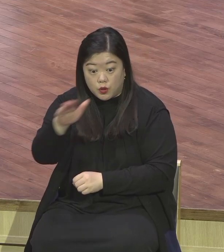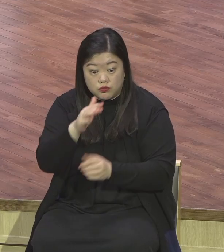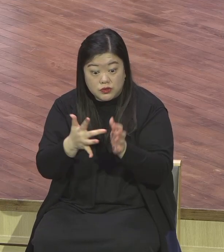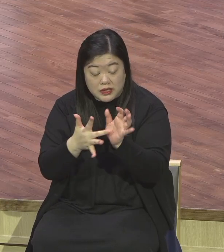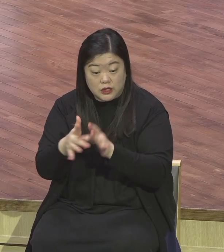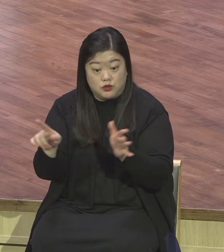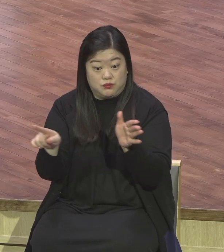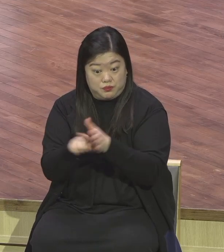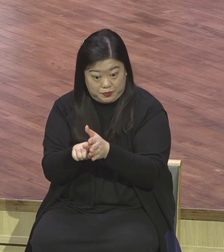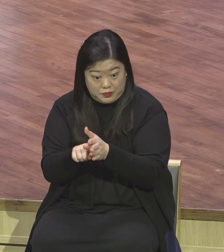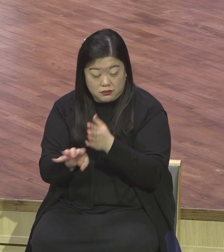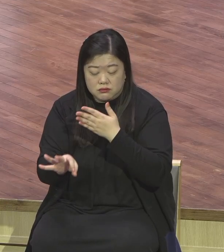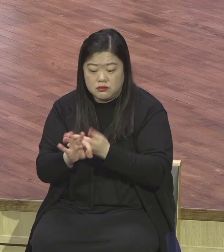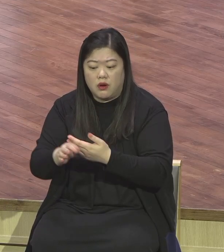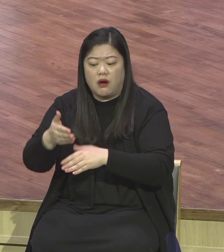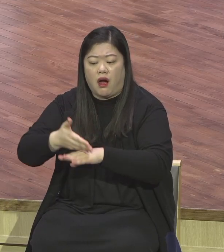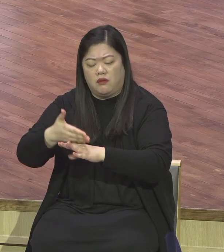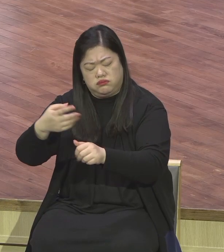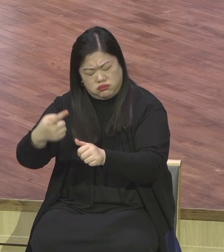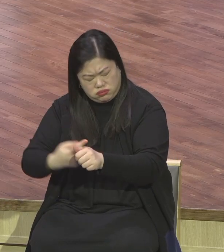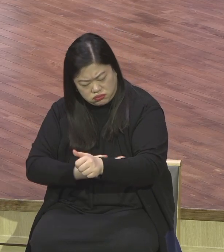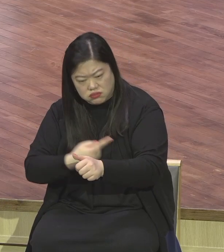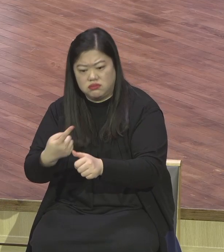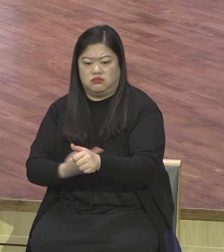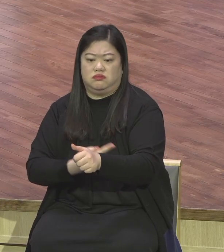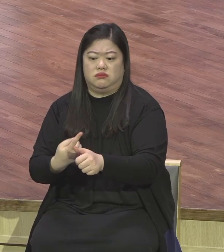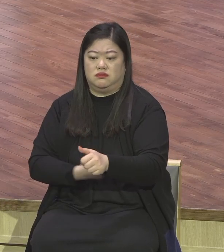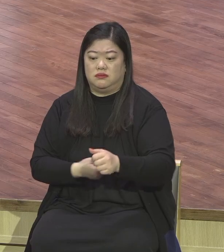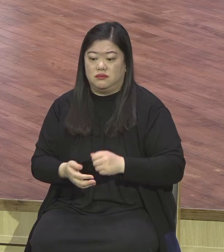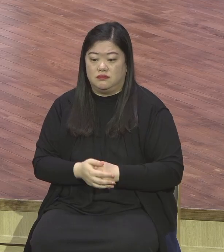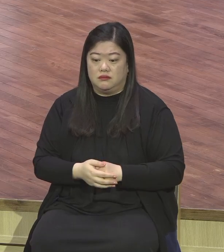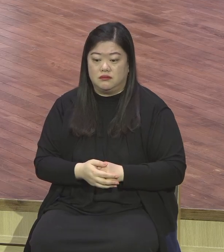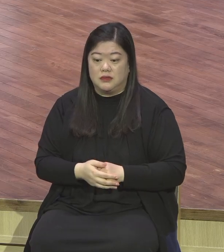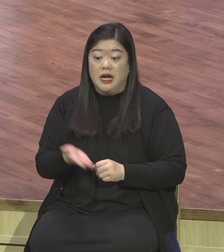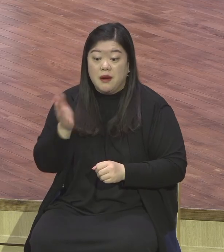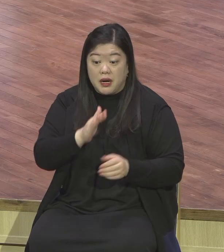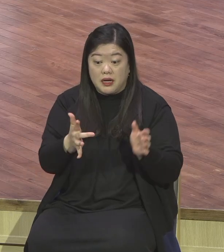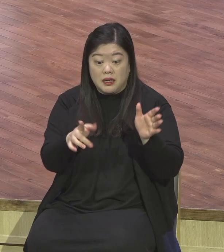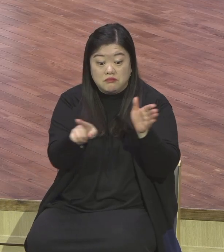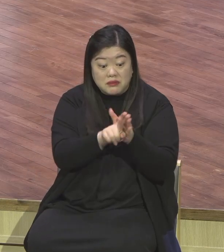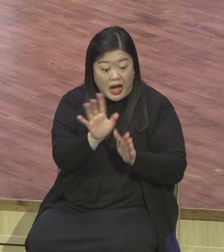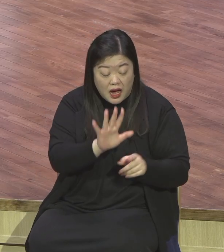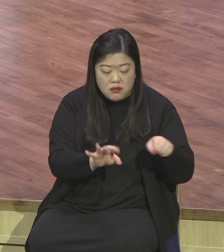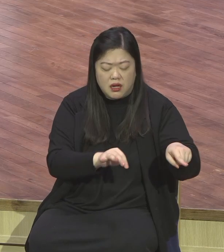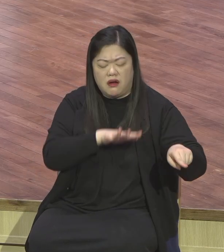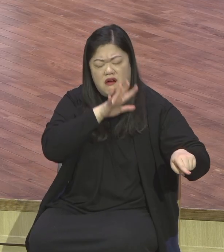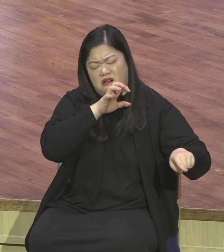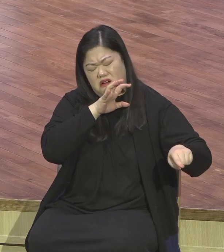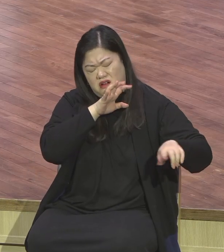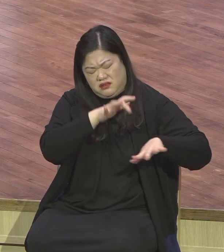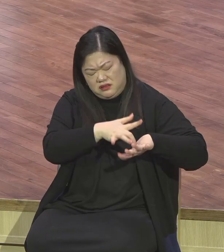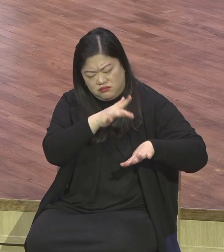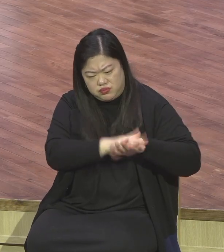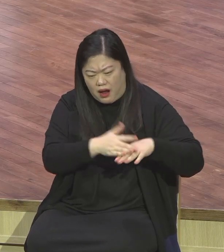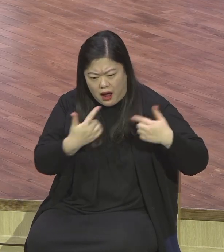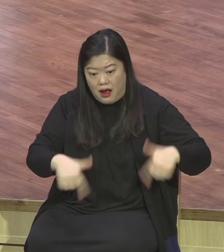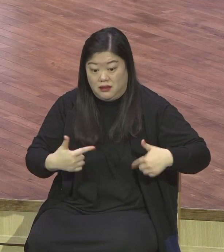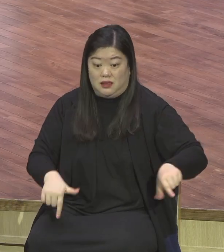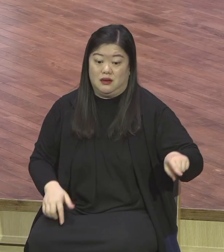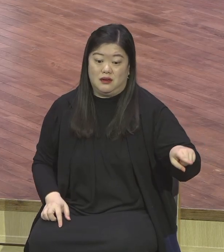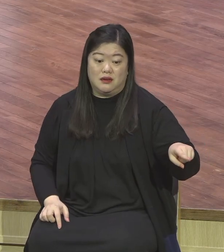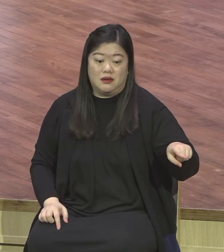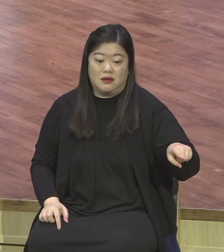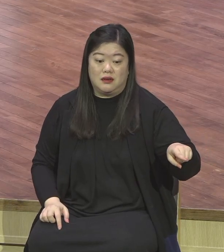인간들 다 똑같아요 원망 불평 체질 이것을 얼마나 감사체질로 바꾸어